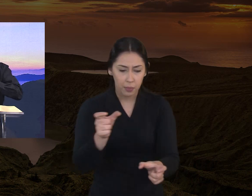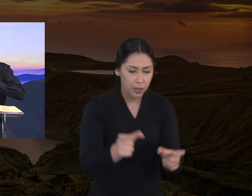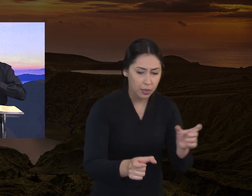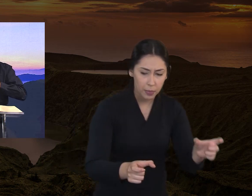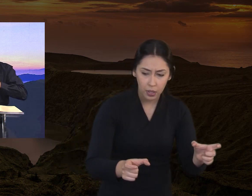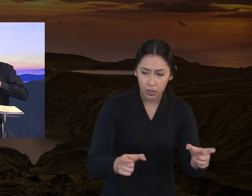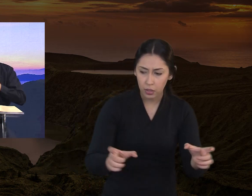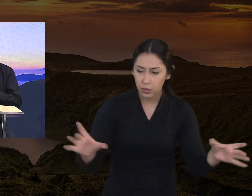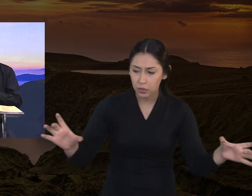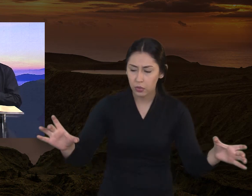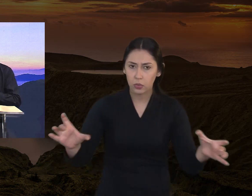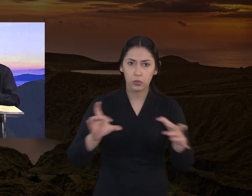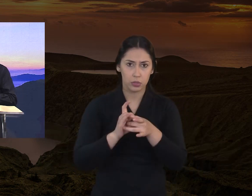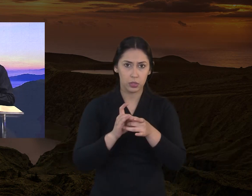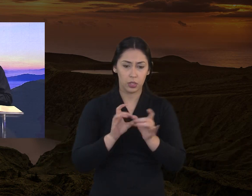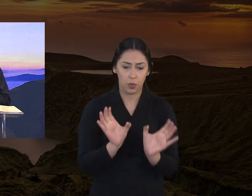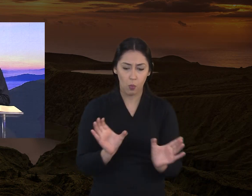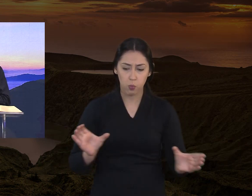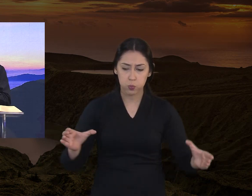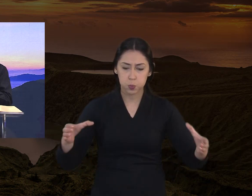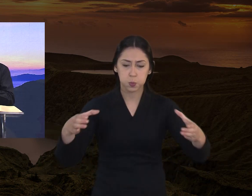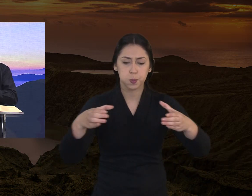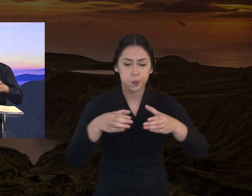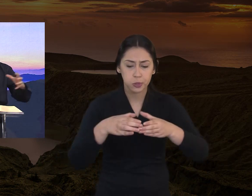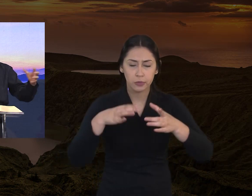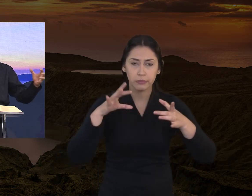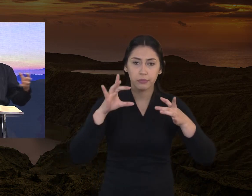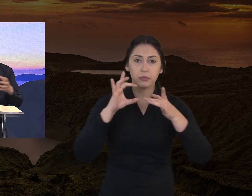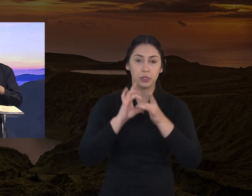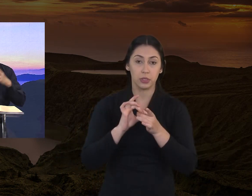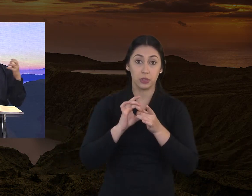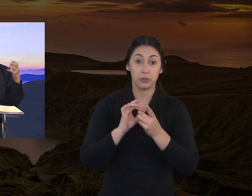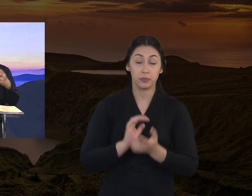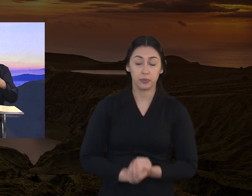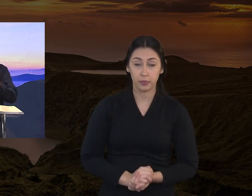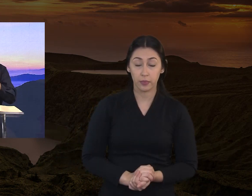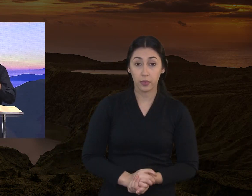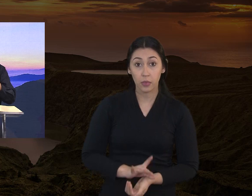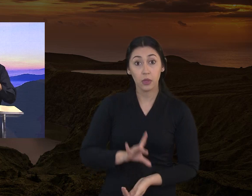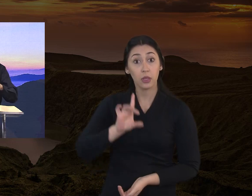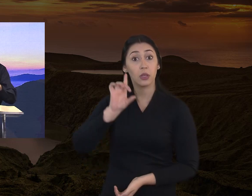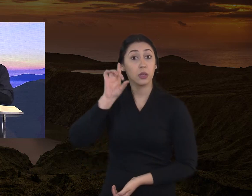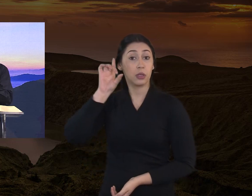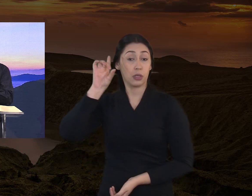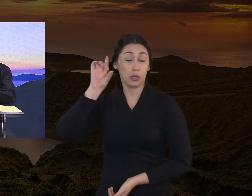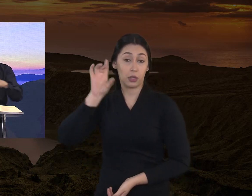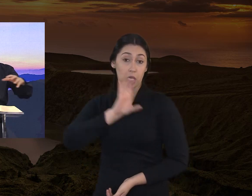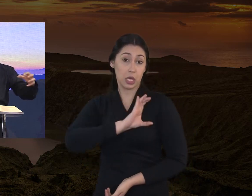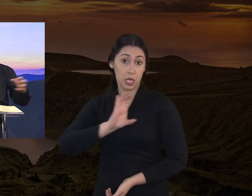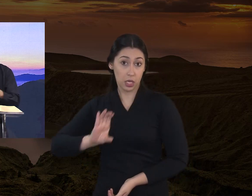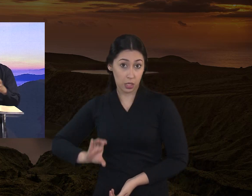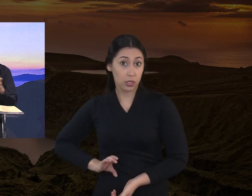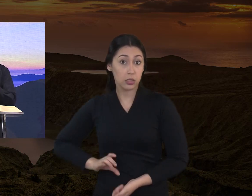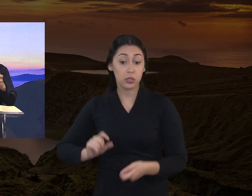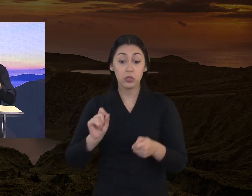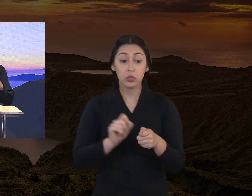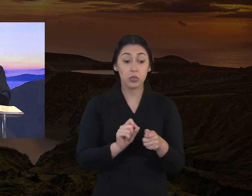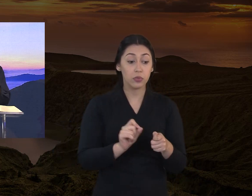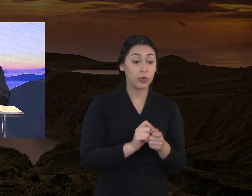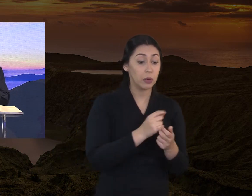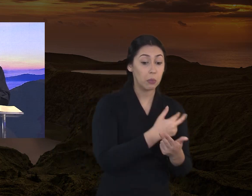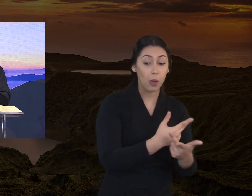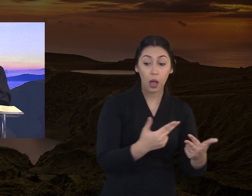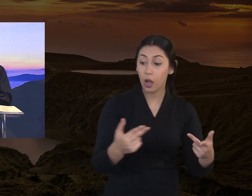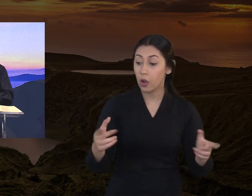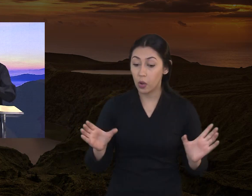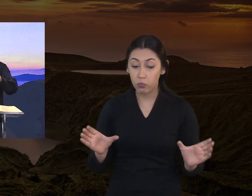Então, Cristo faz com que todas as coisas subsistem. Cristo consegue sustentar todas